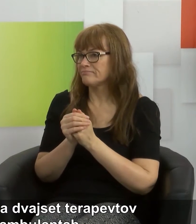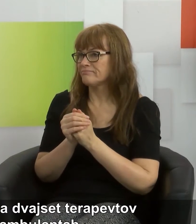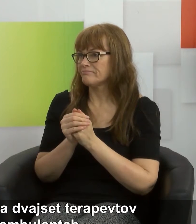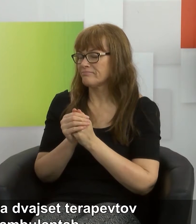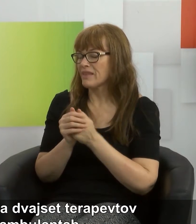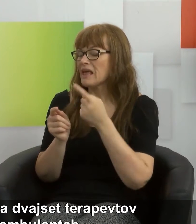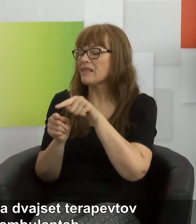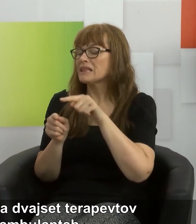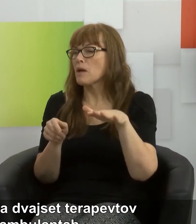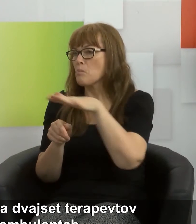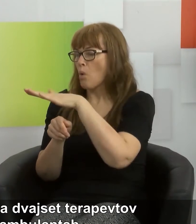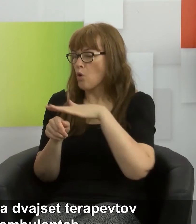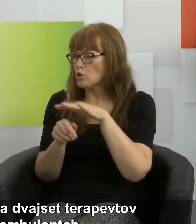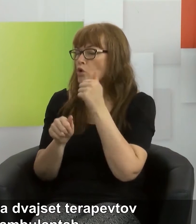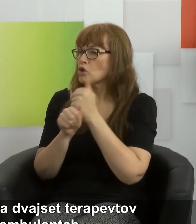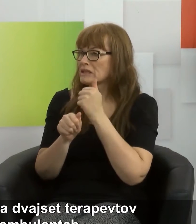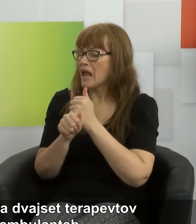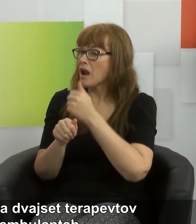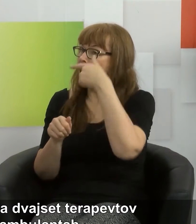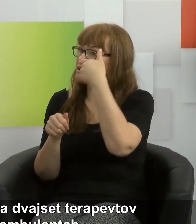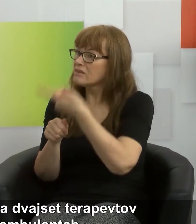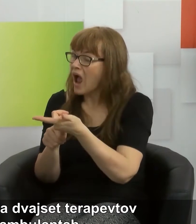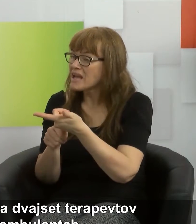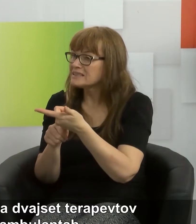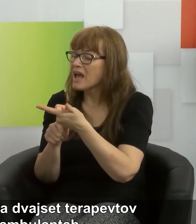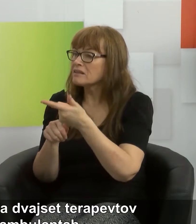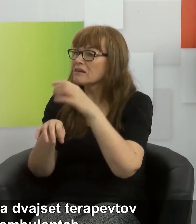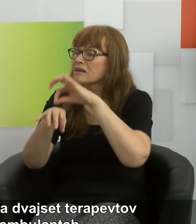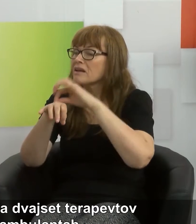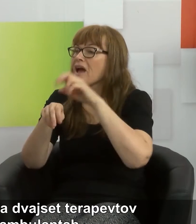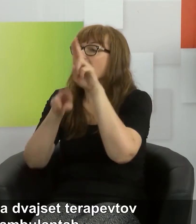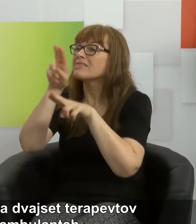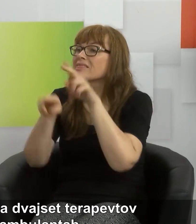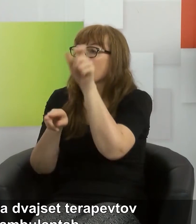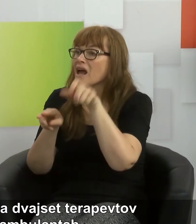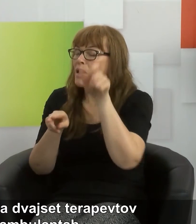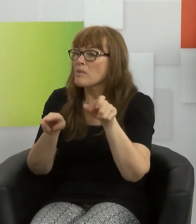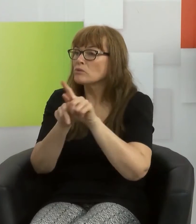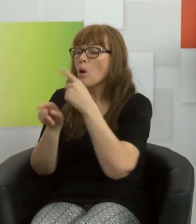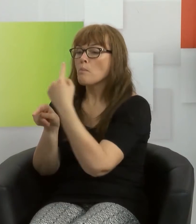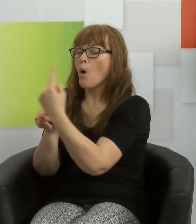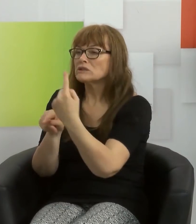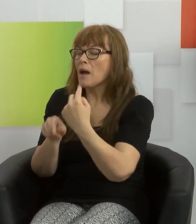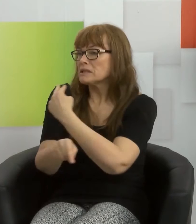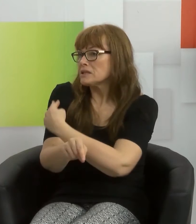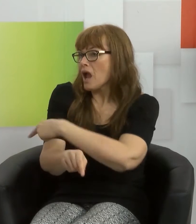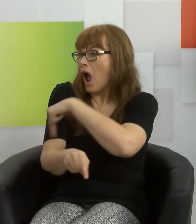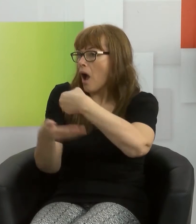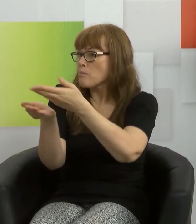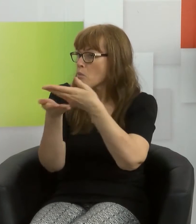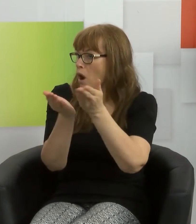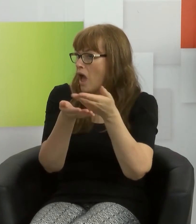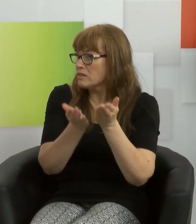in na tem področju dela 20 terapevtov v posameznih ambulantah.